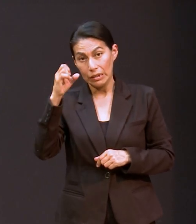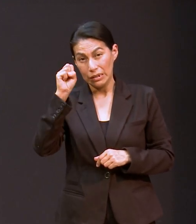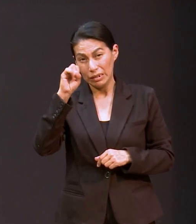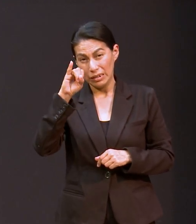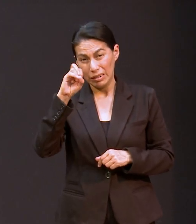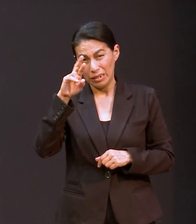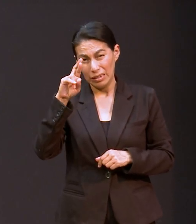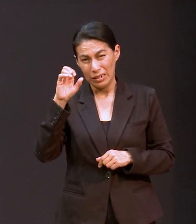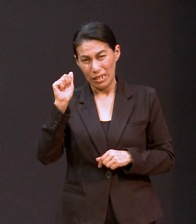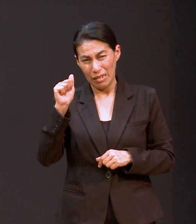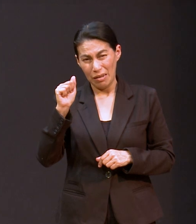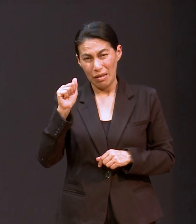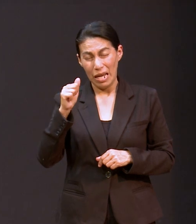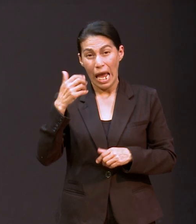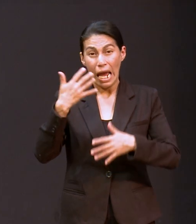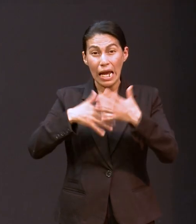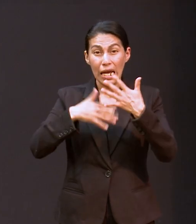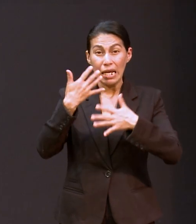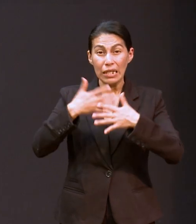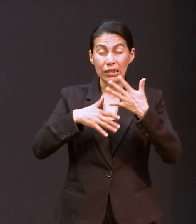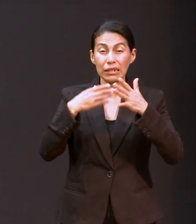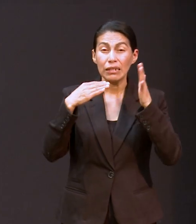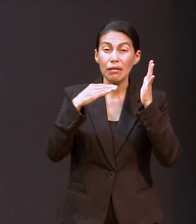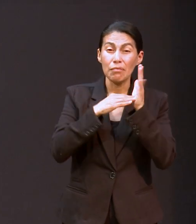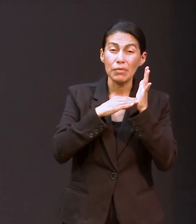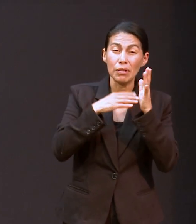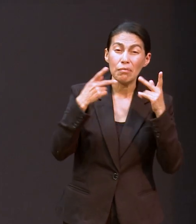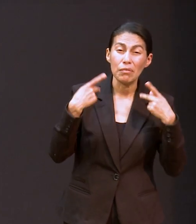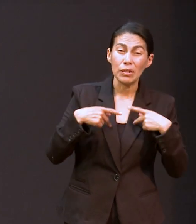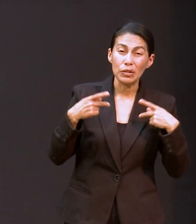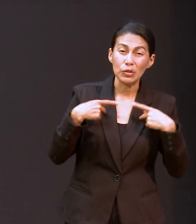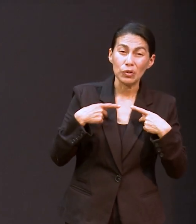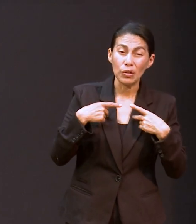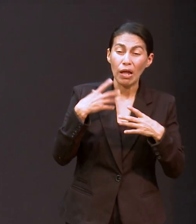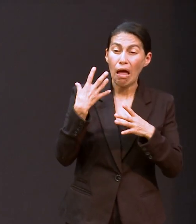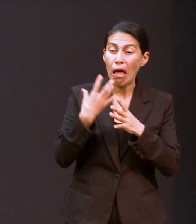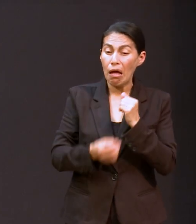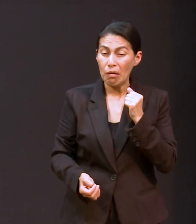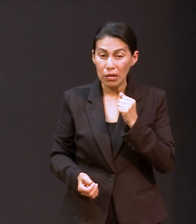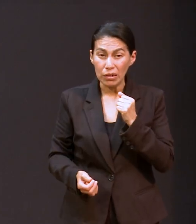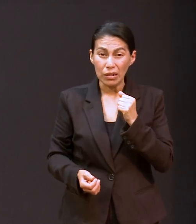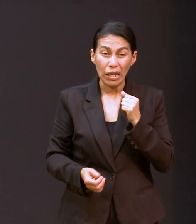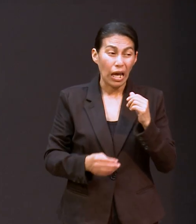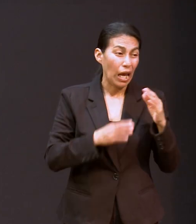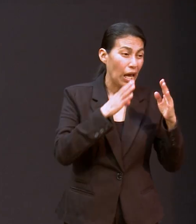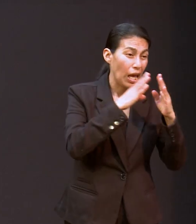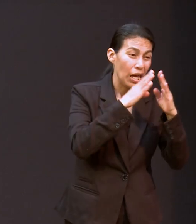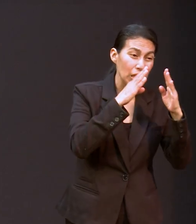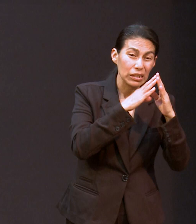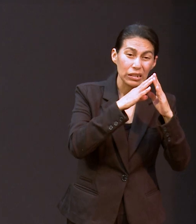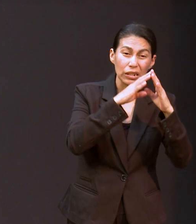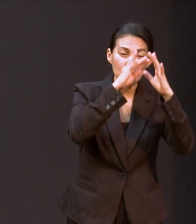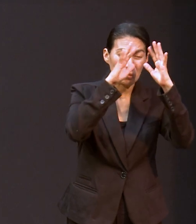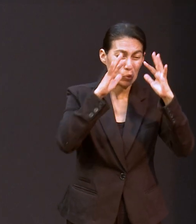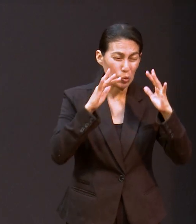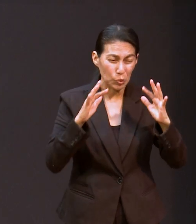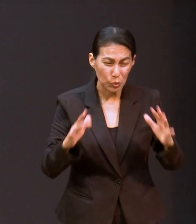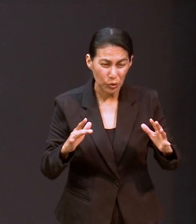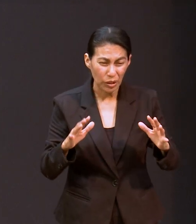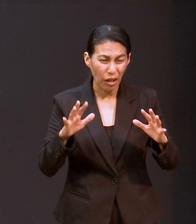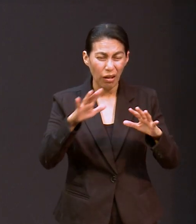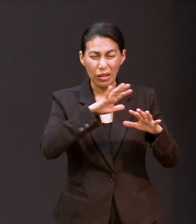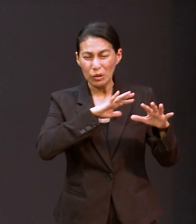tengo entendido que 15.000 personas han desaparecido muchos desplazados sin hogares ya